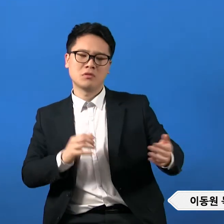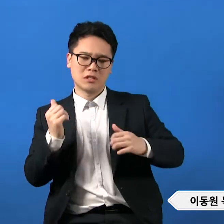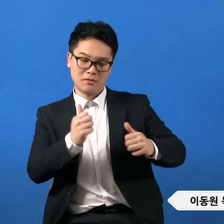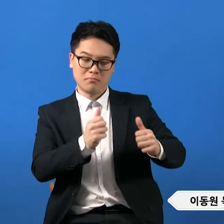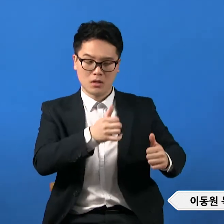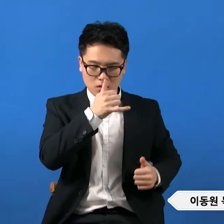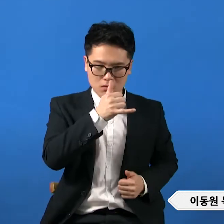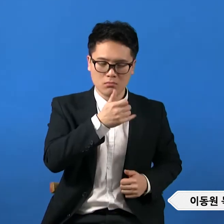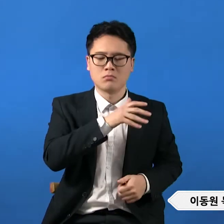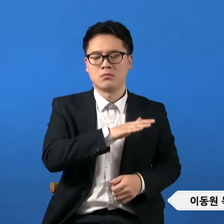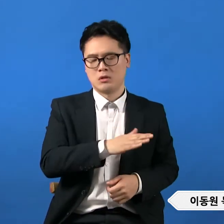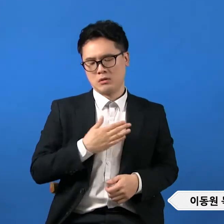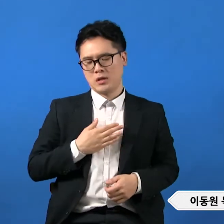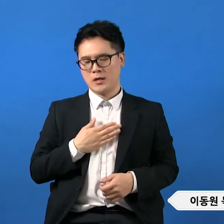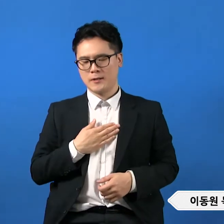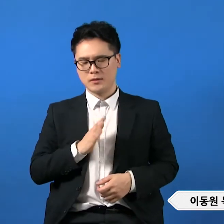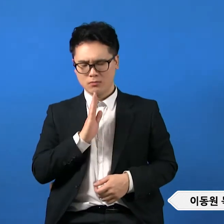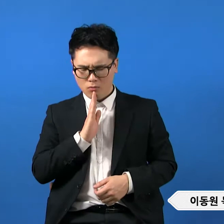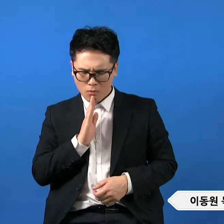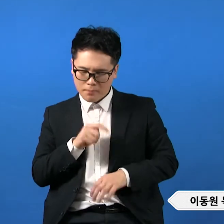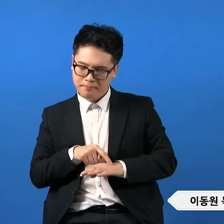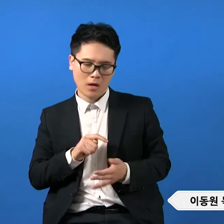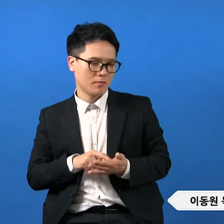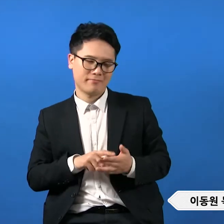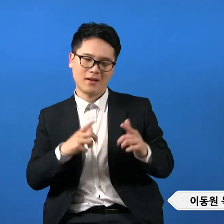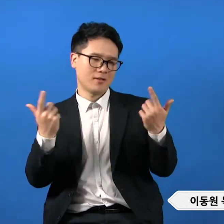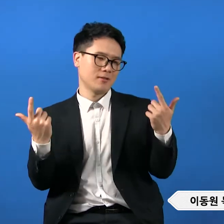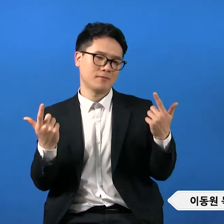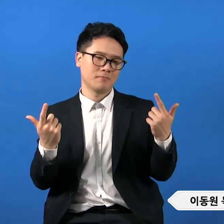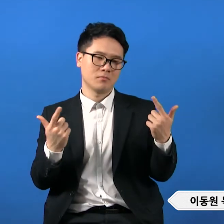속히 구원하기를 원한다고 구원을 선포하십니다.